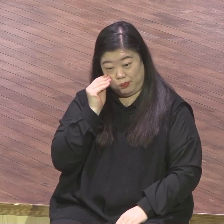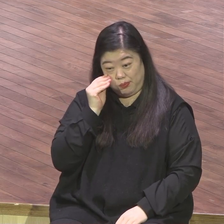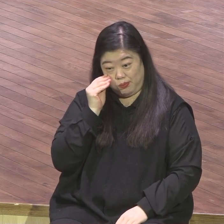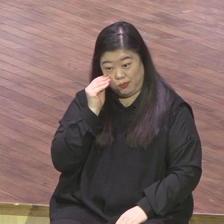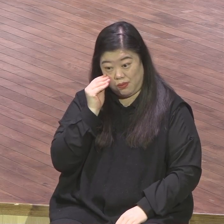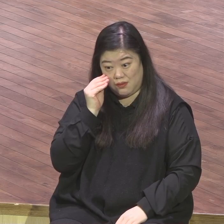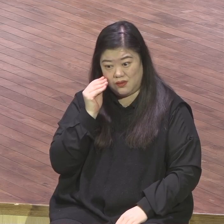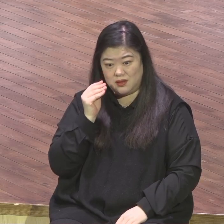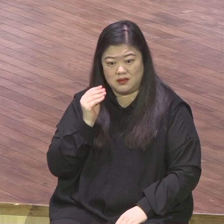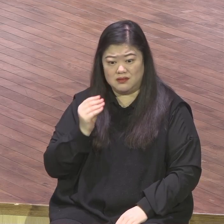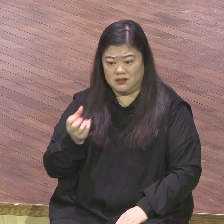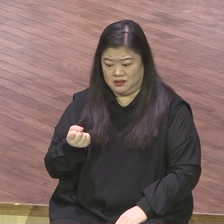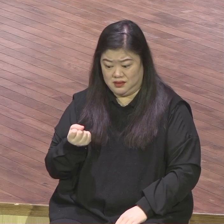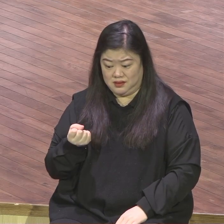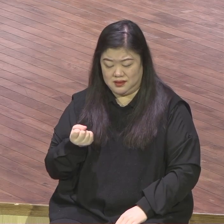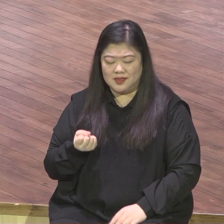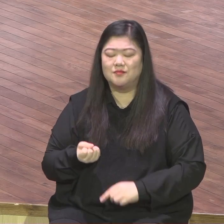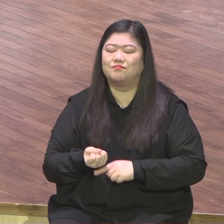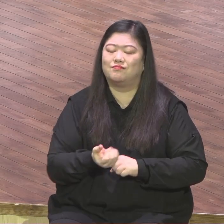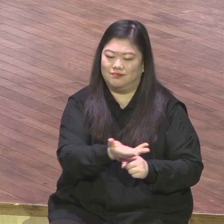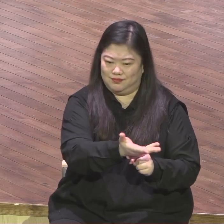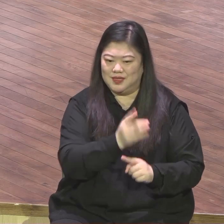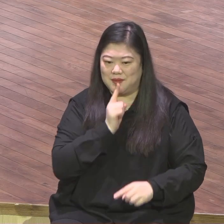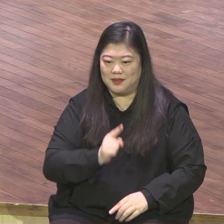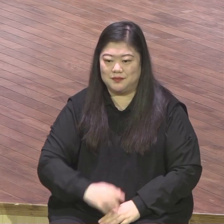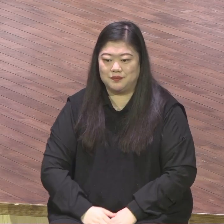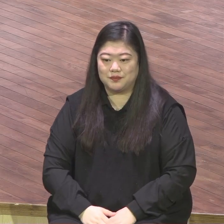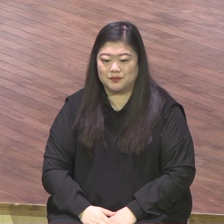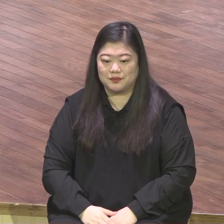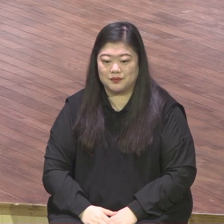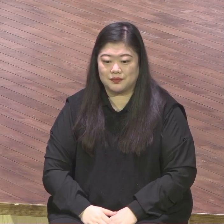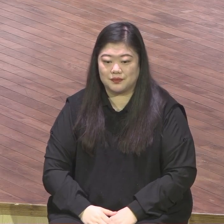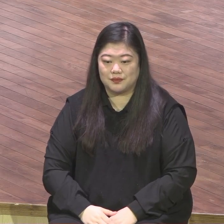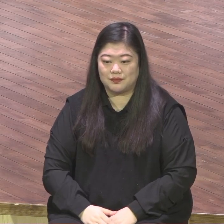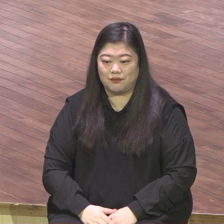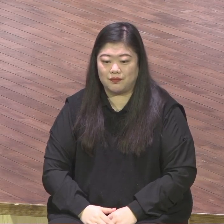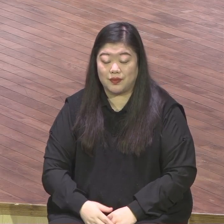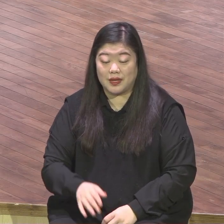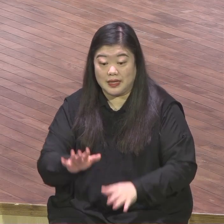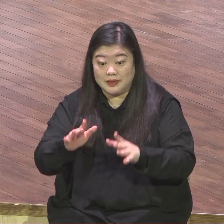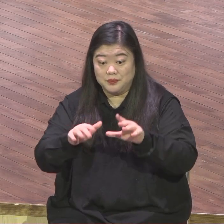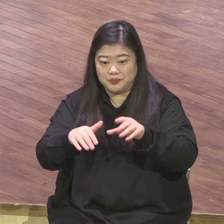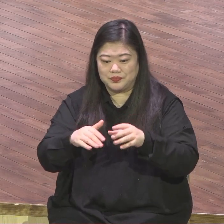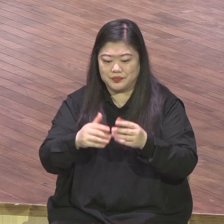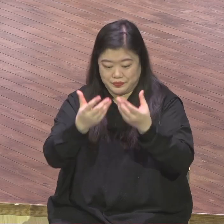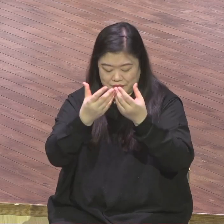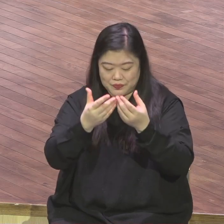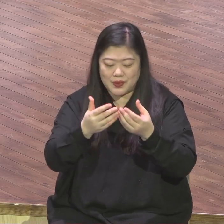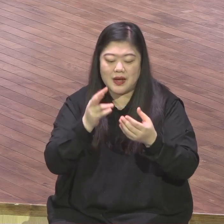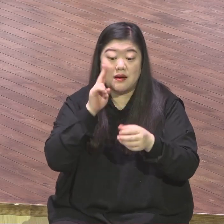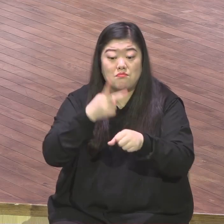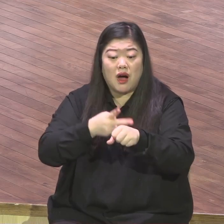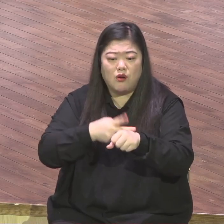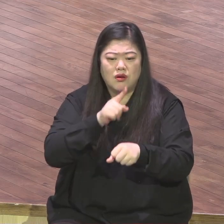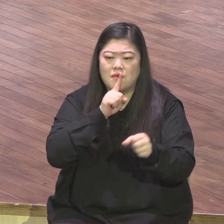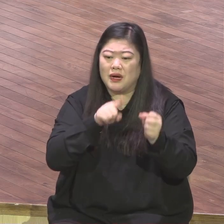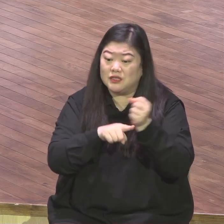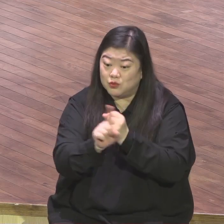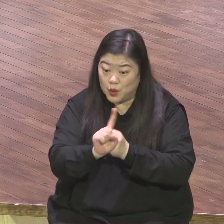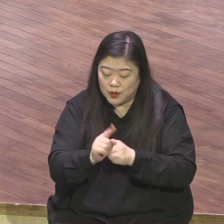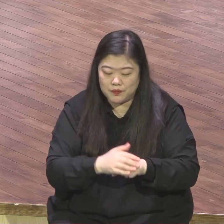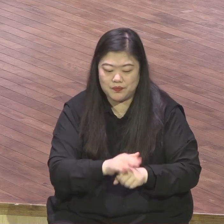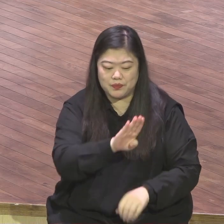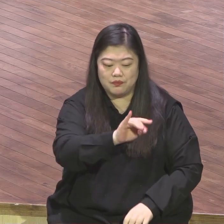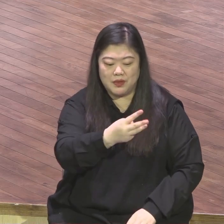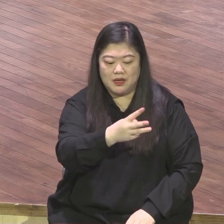넘어서라는 것입니다. 바울이 이렇게 말하는 바탕에는요, 당시 빌립보 교회 안에